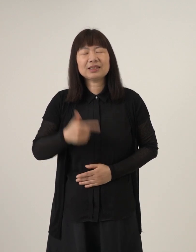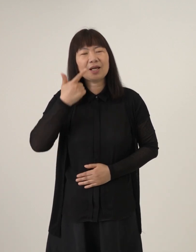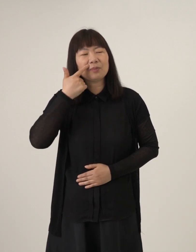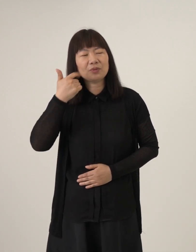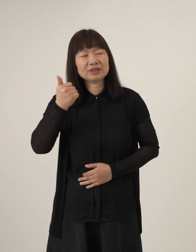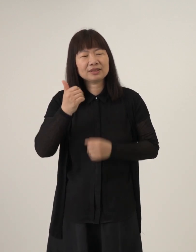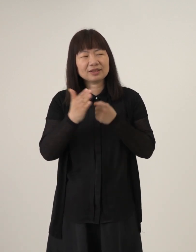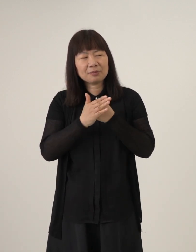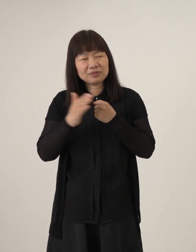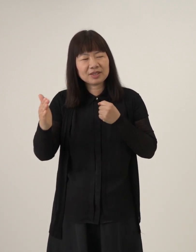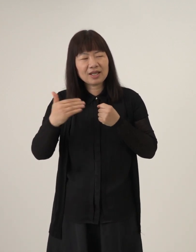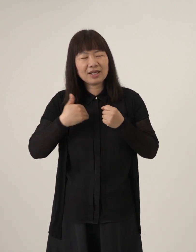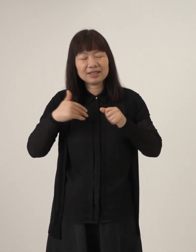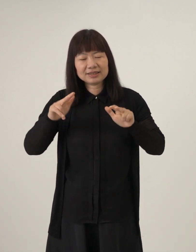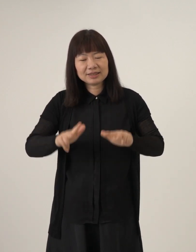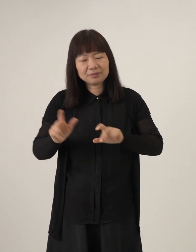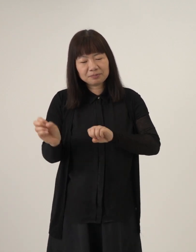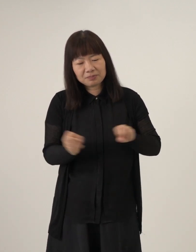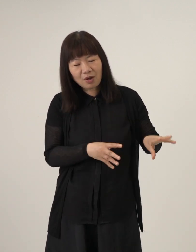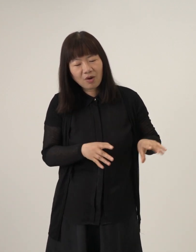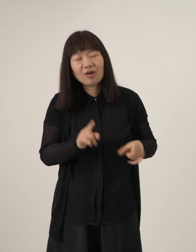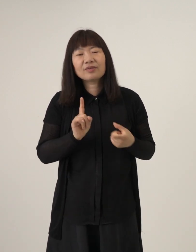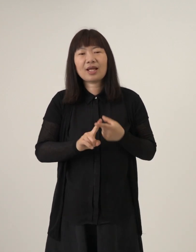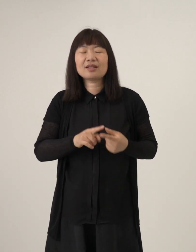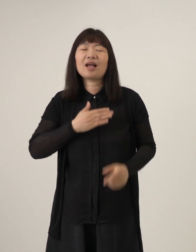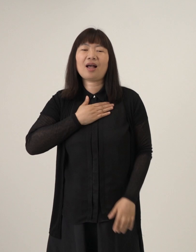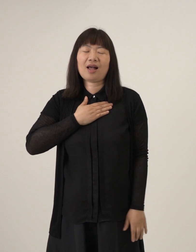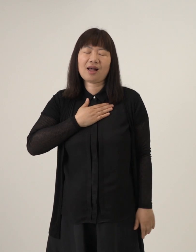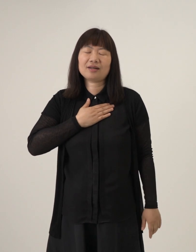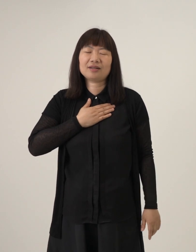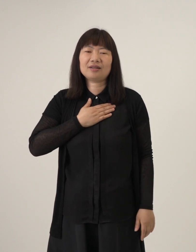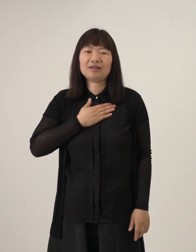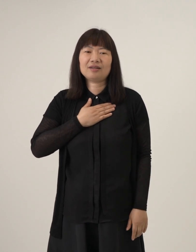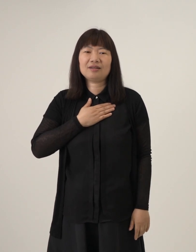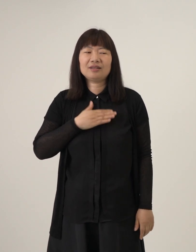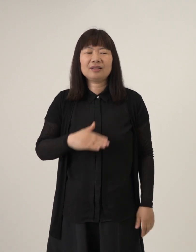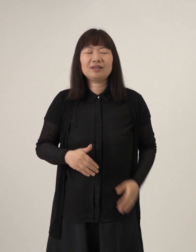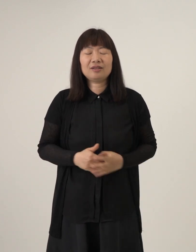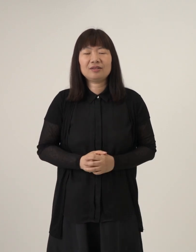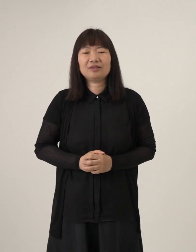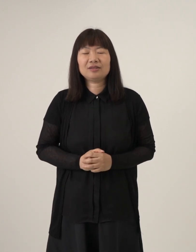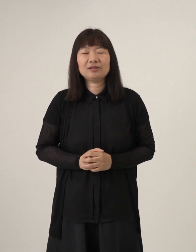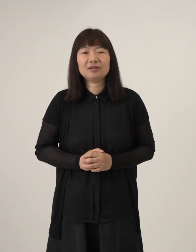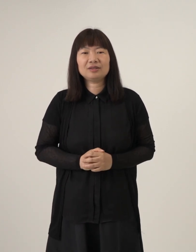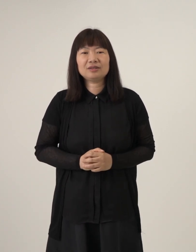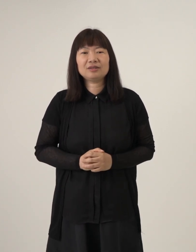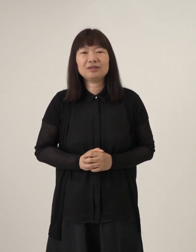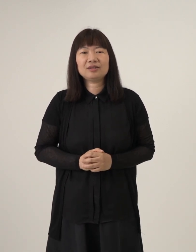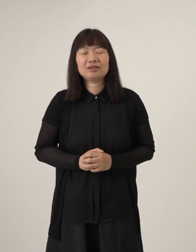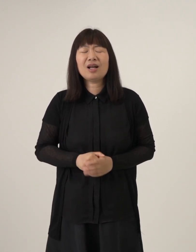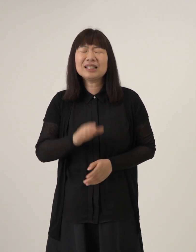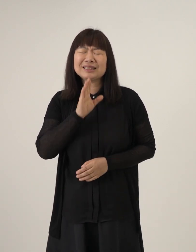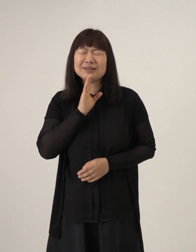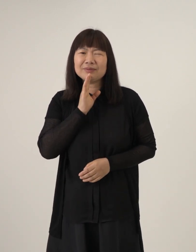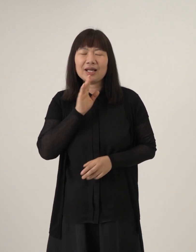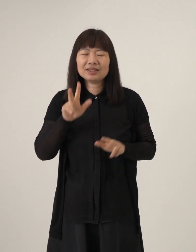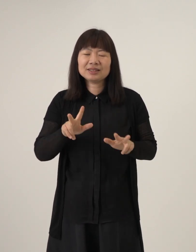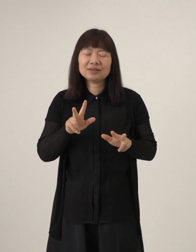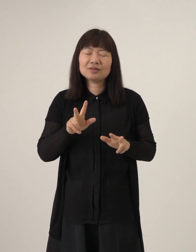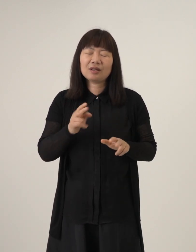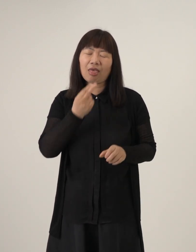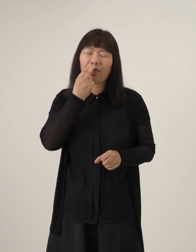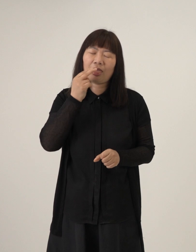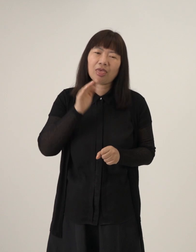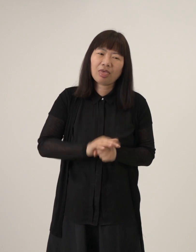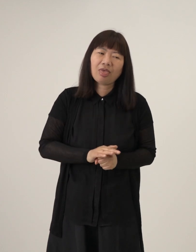아버지에 의해서 자기가 지금 버려졌다는 걸 알았어요. 야, 그러니까 이게 얼마나 지금 기가